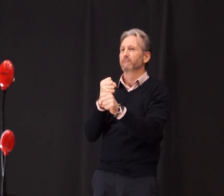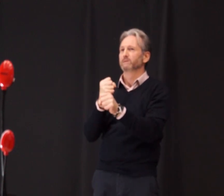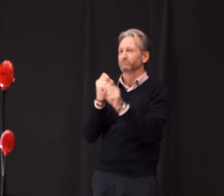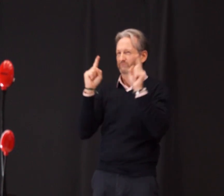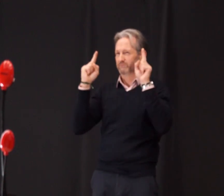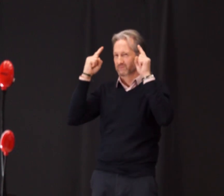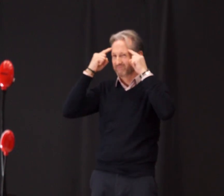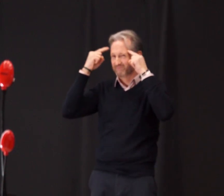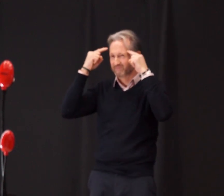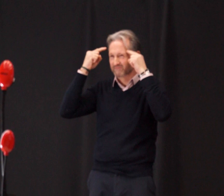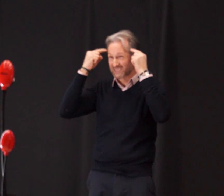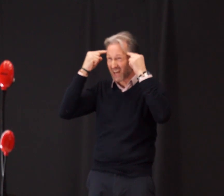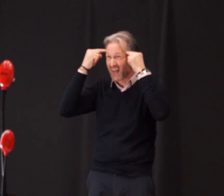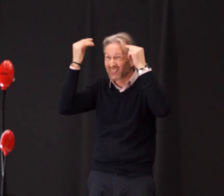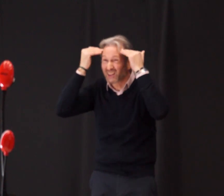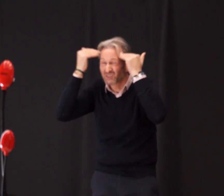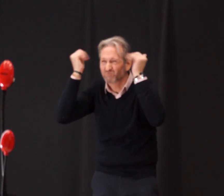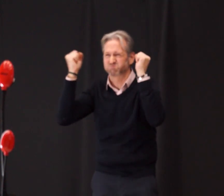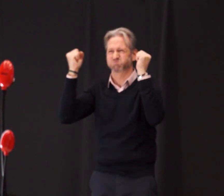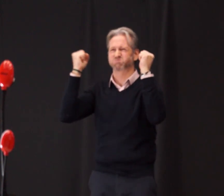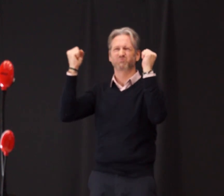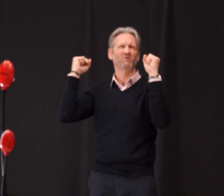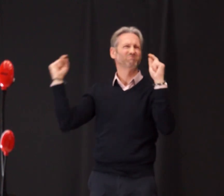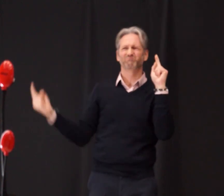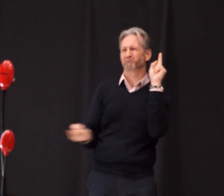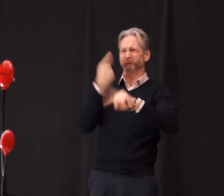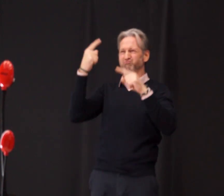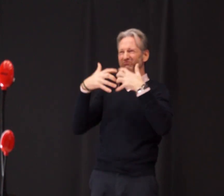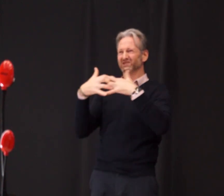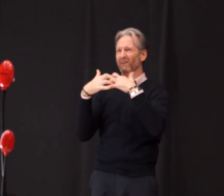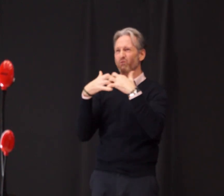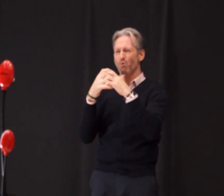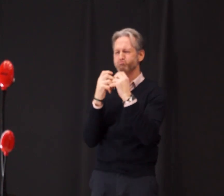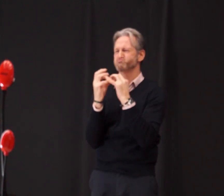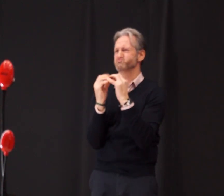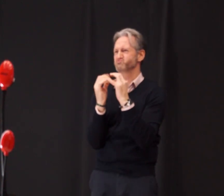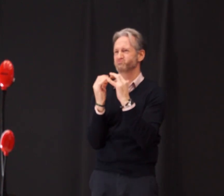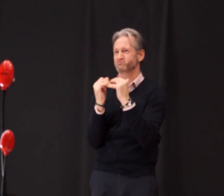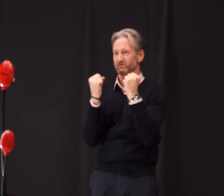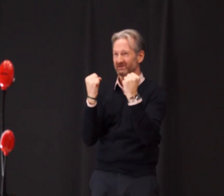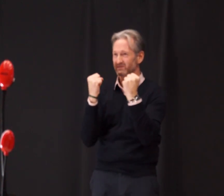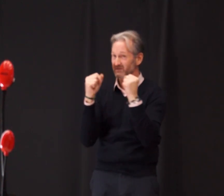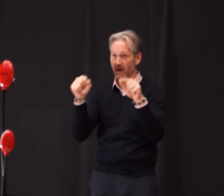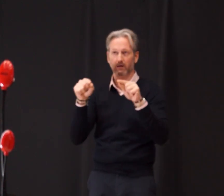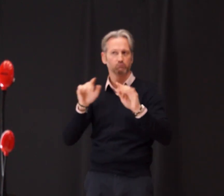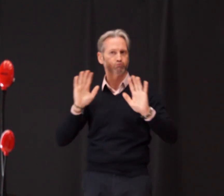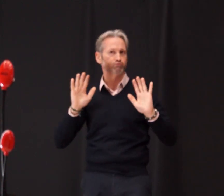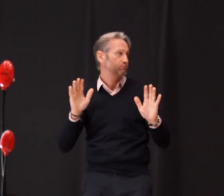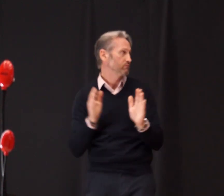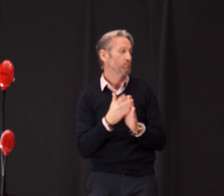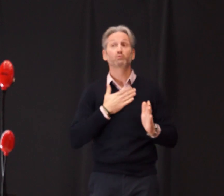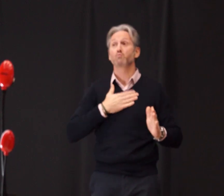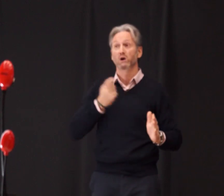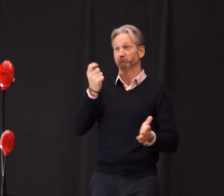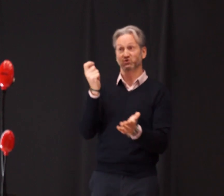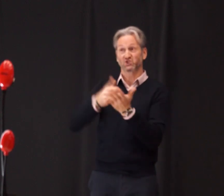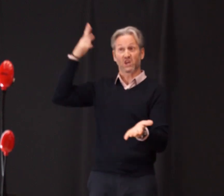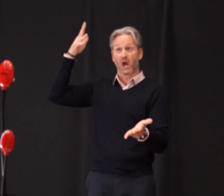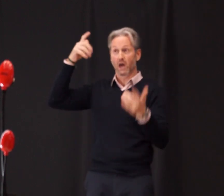pliés. Et en plus, je dis x2, parce que c'est un signe qui est répété deux fois. Et donc, je demande aux enfants, à partir de ces éléments